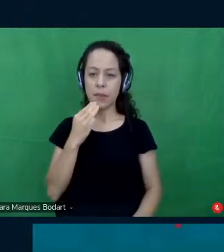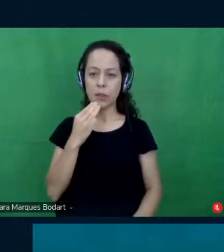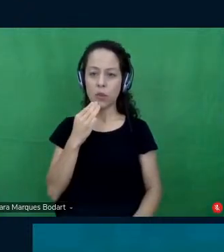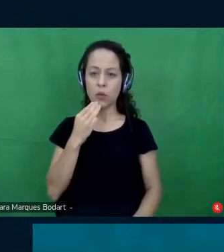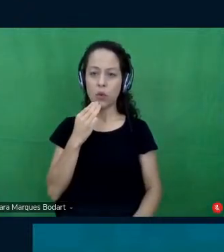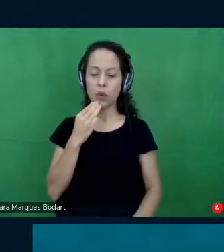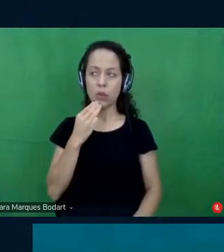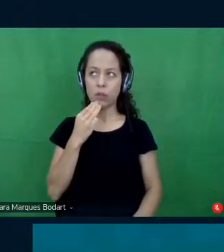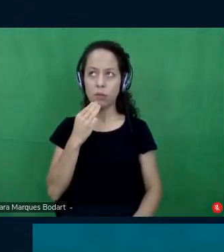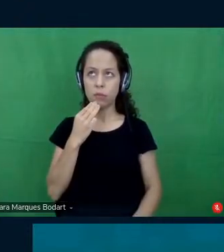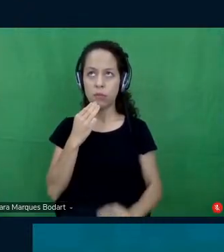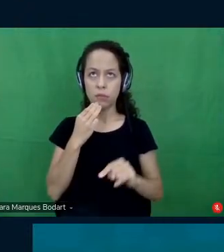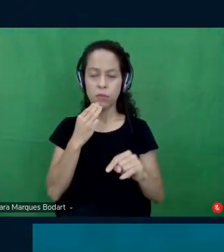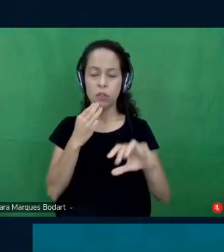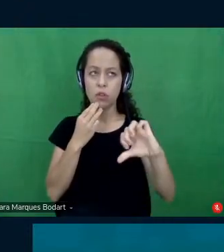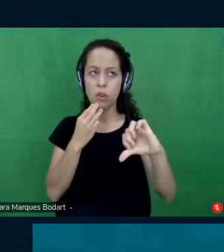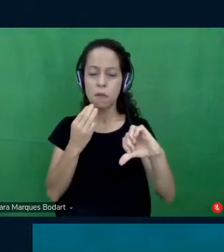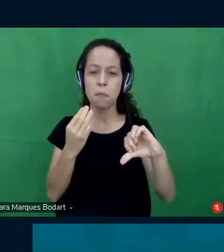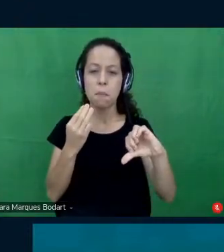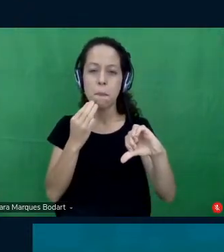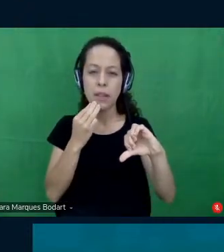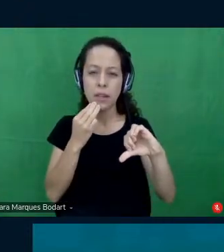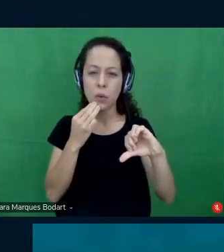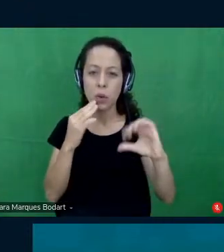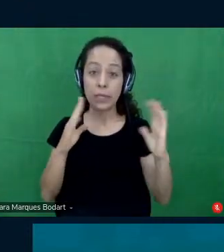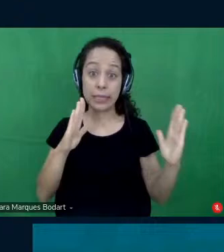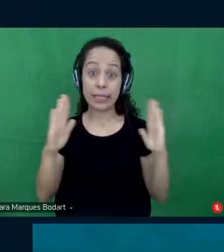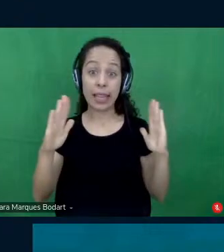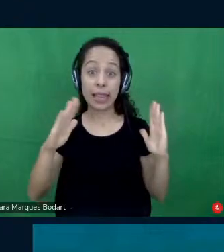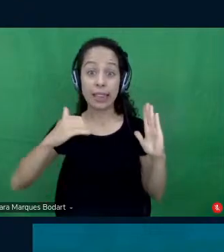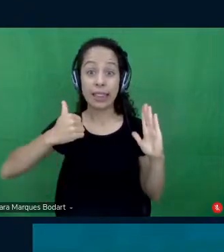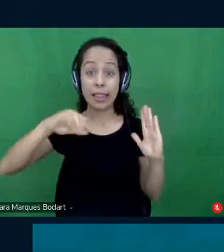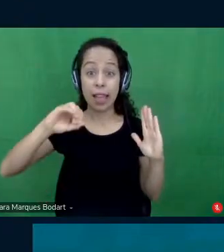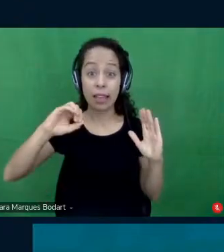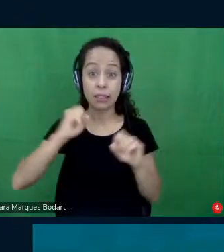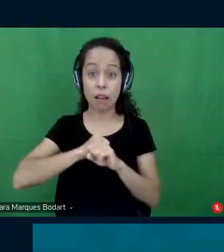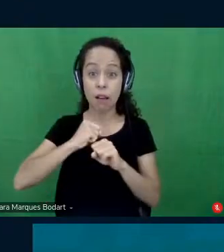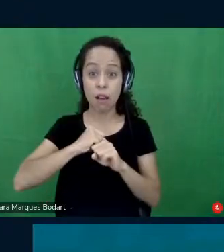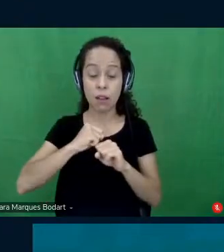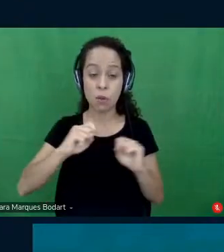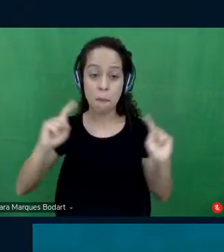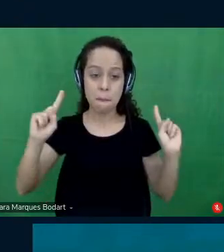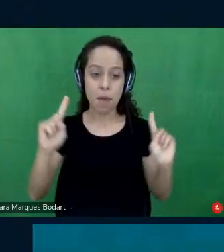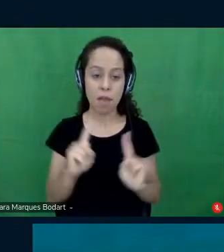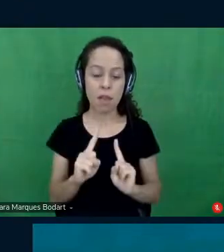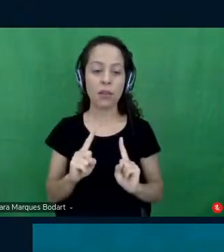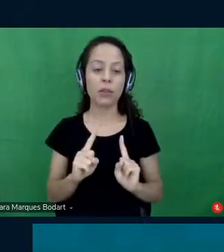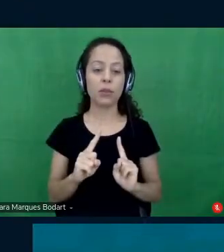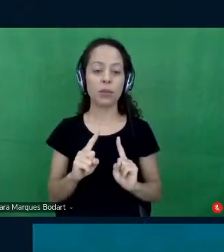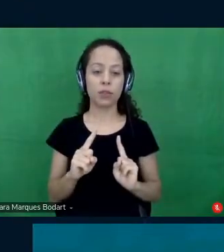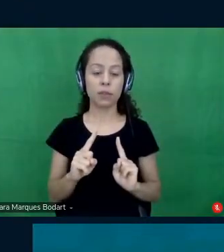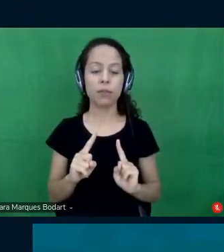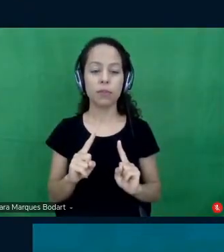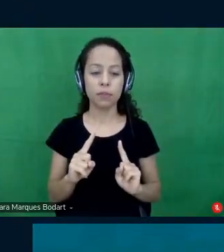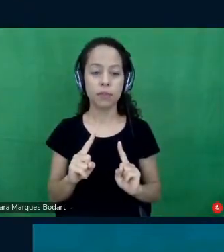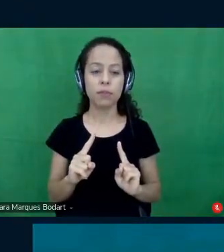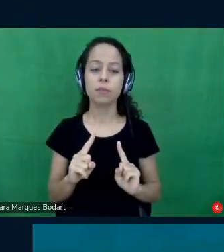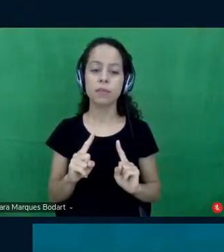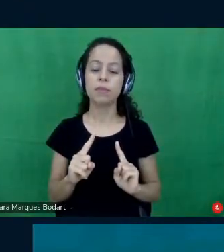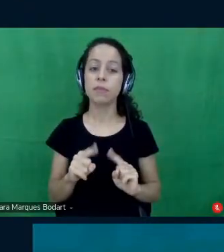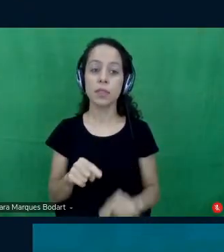9 milhões, em pouco mais de 10 anos, realizar aquilo que o século XX inteiro não